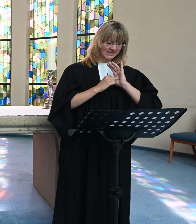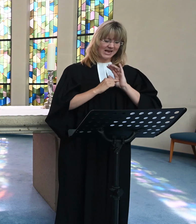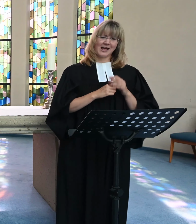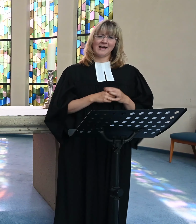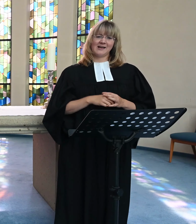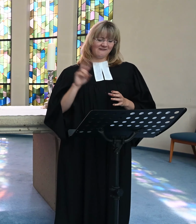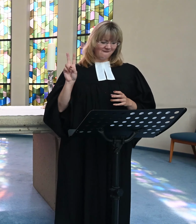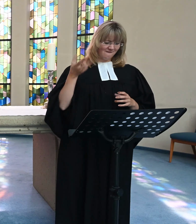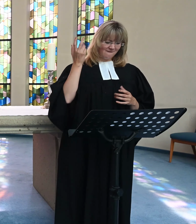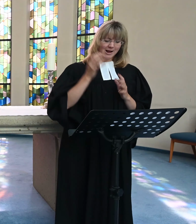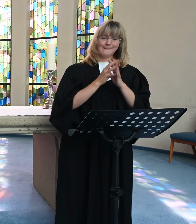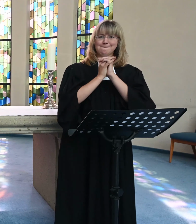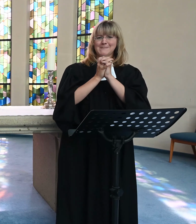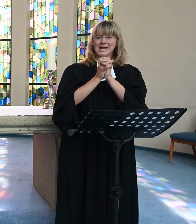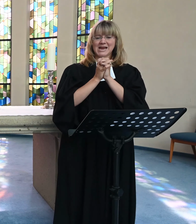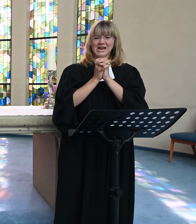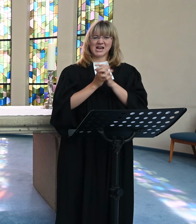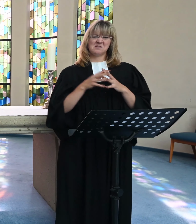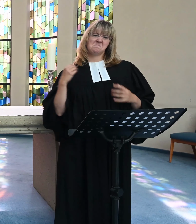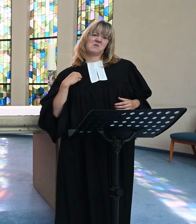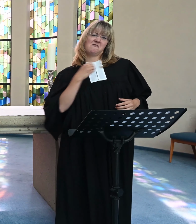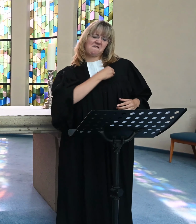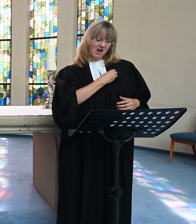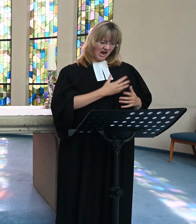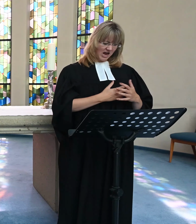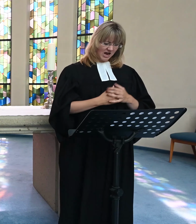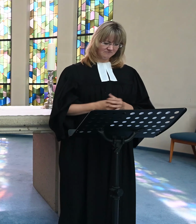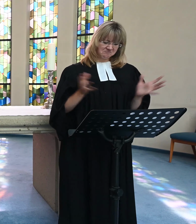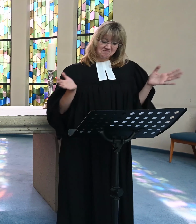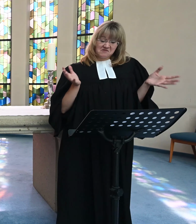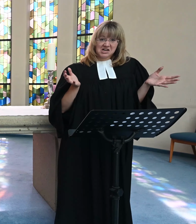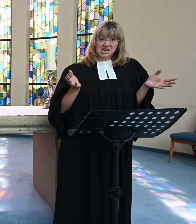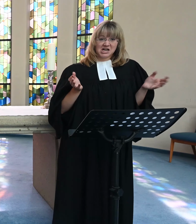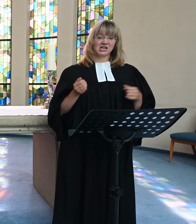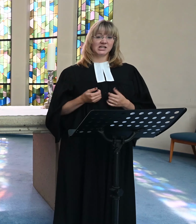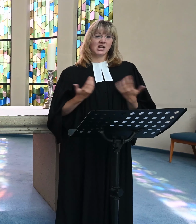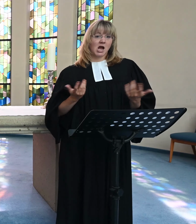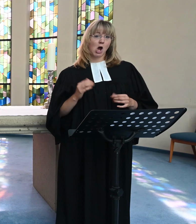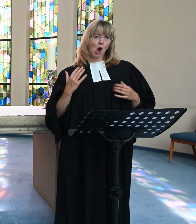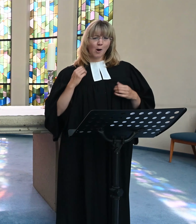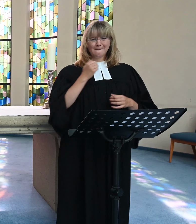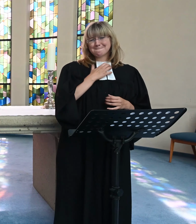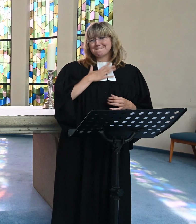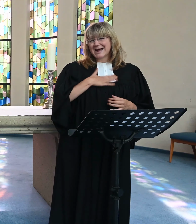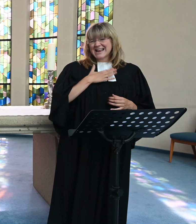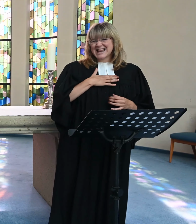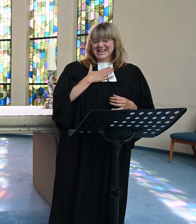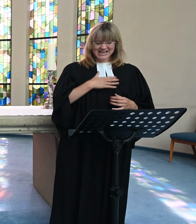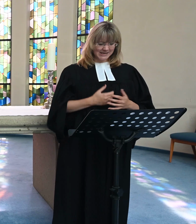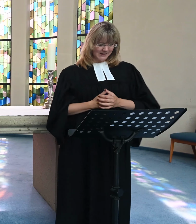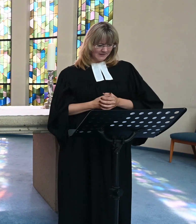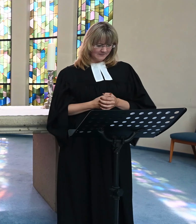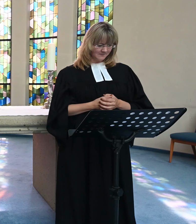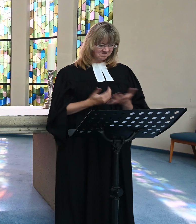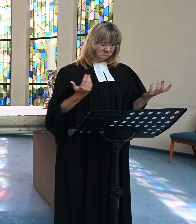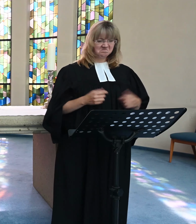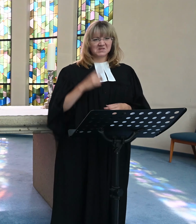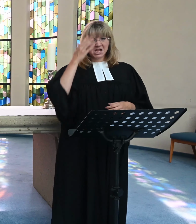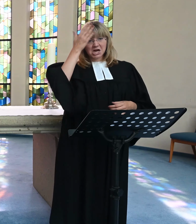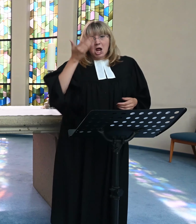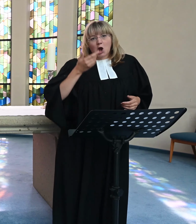mir denken, dass dieser zweite Teil von Jesu Aufforderung mehr Schwierigkeiten bedeutet, nämlich eben